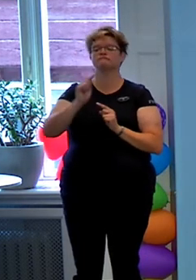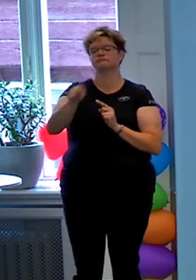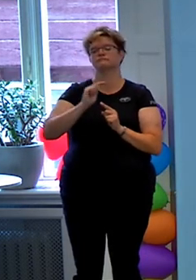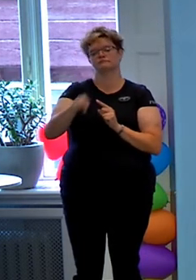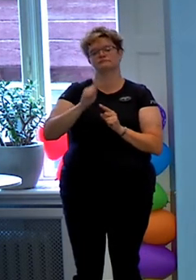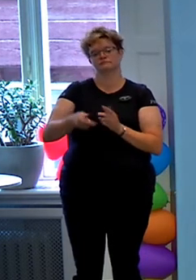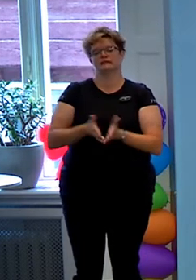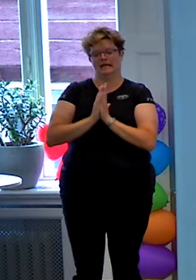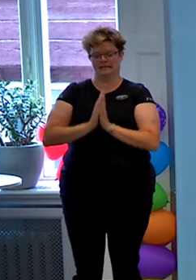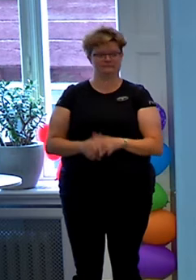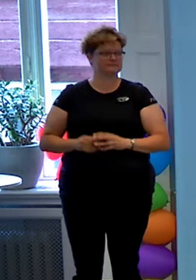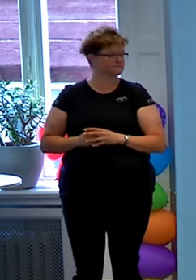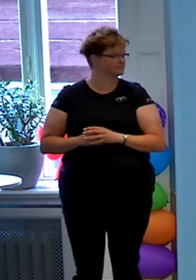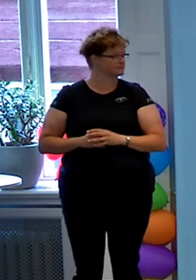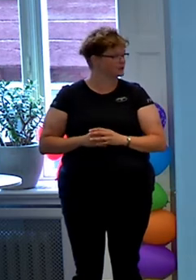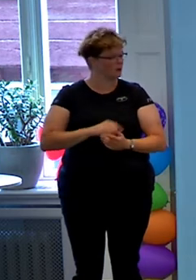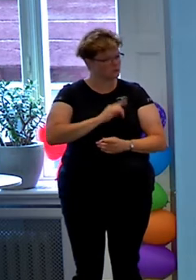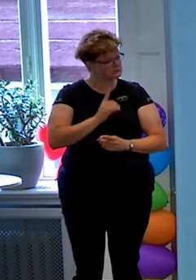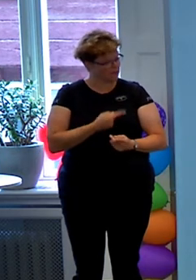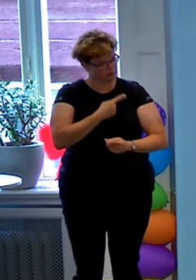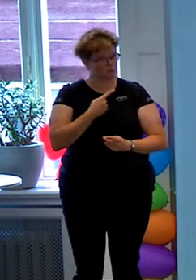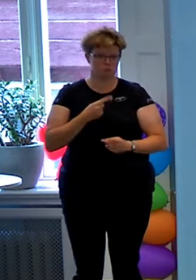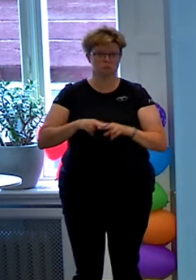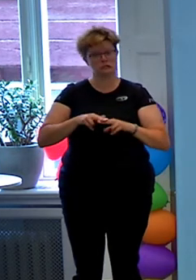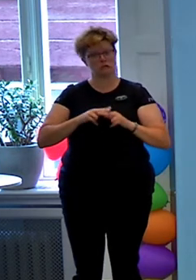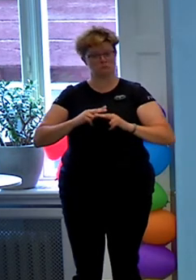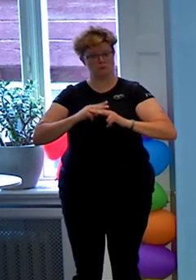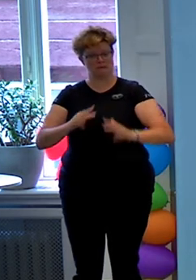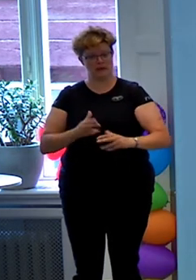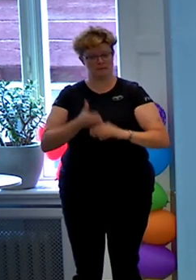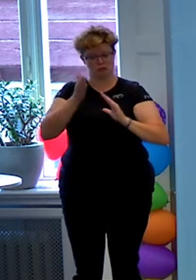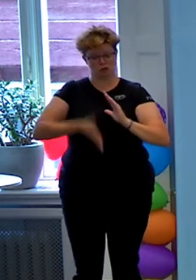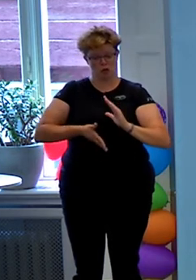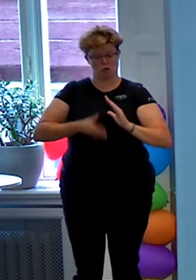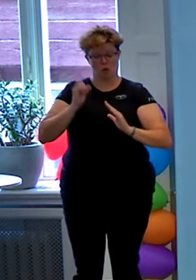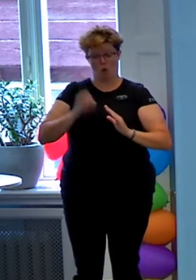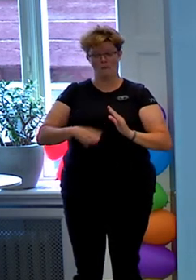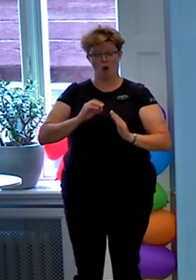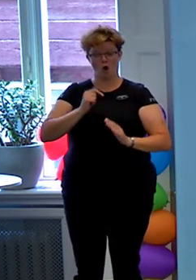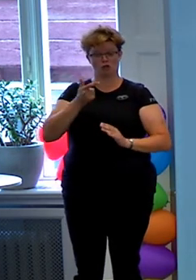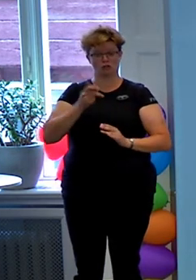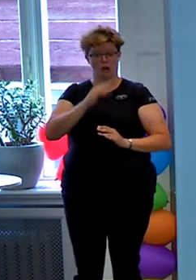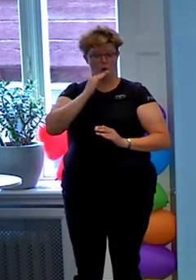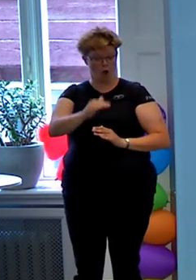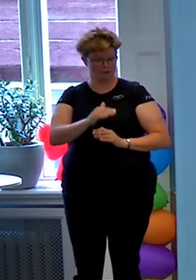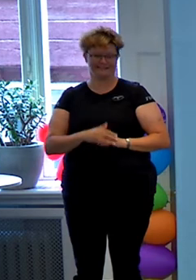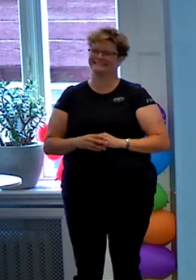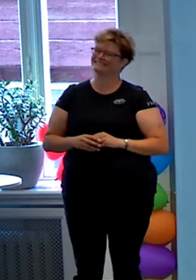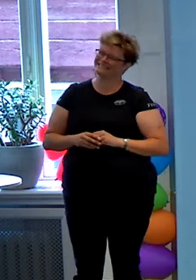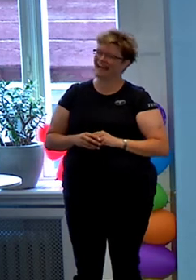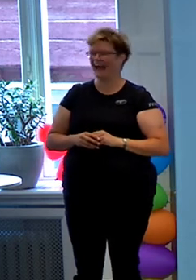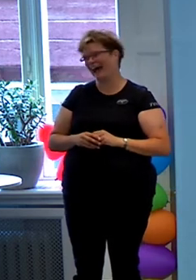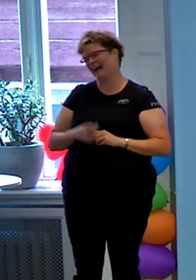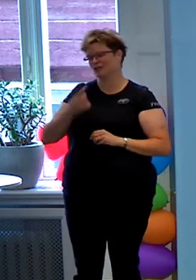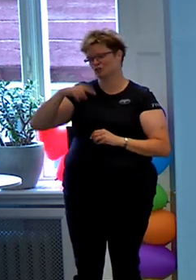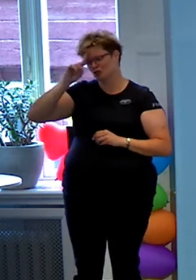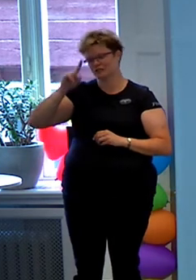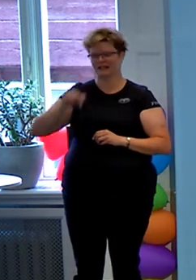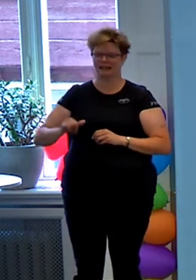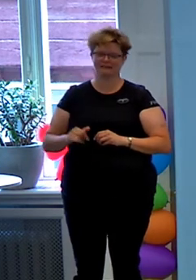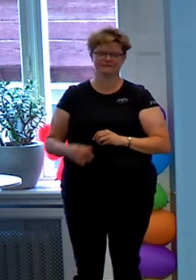helgerna. Och sen då fann du det till rätta söder om Östersjön? Ja, precis. Nej, i Tyskland gör